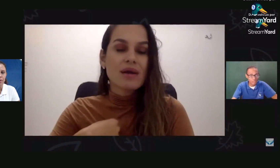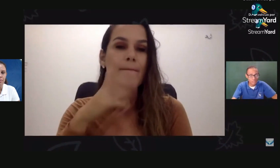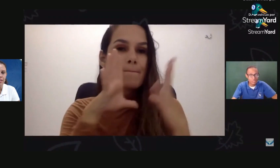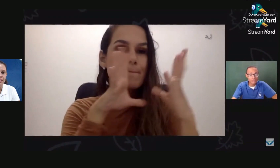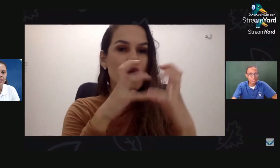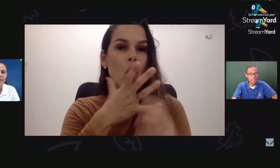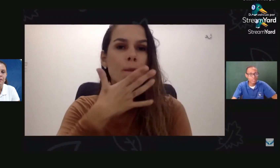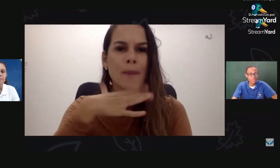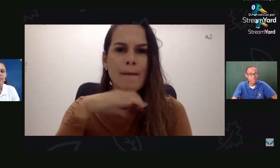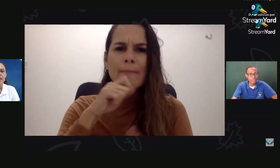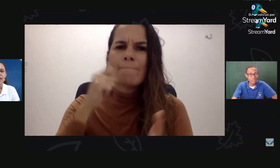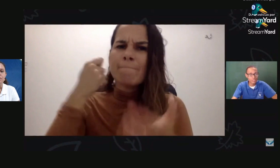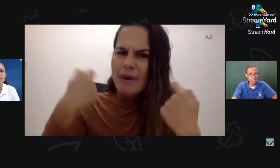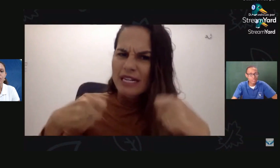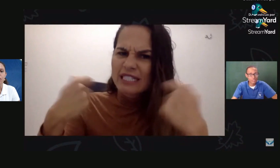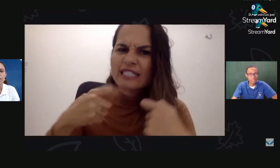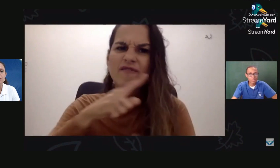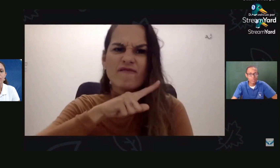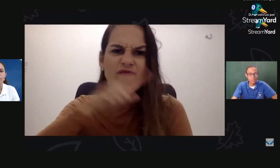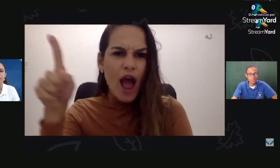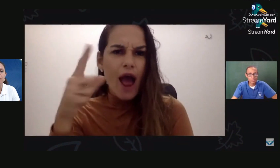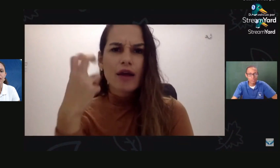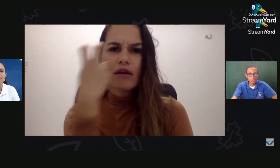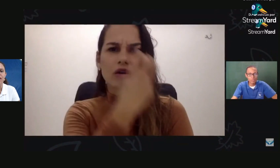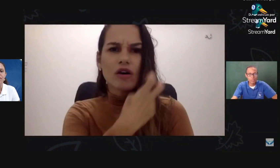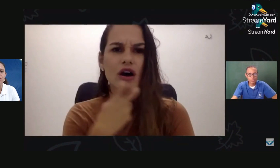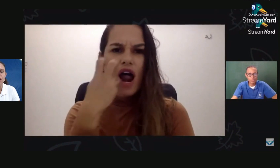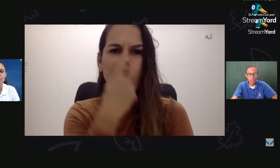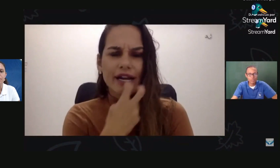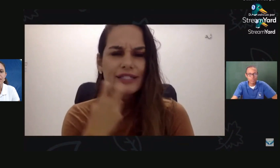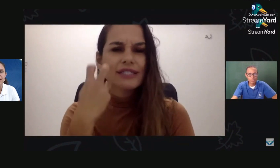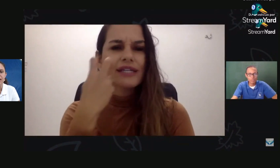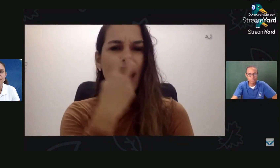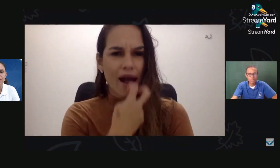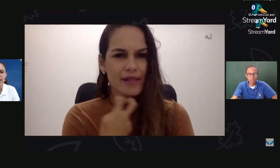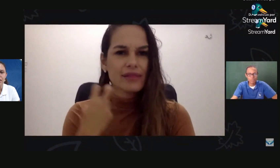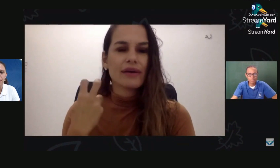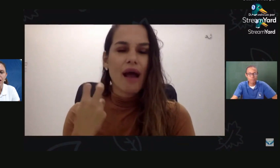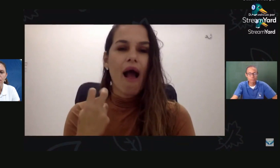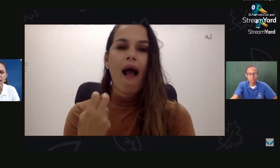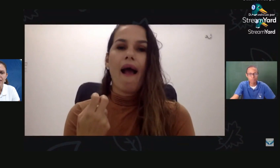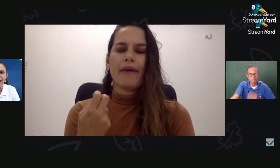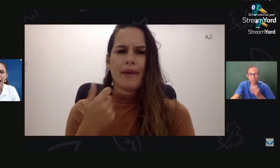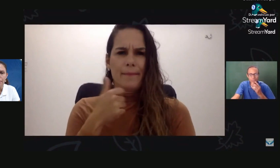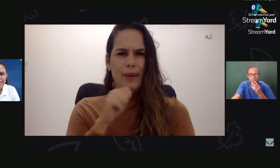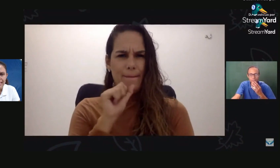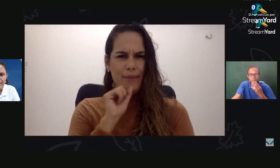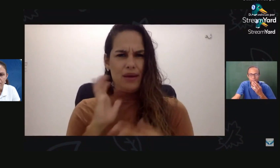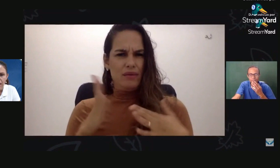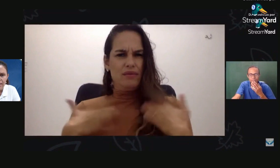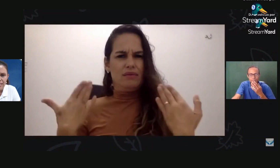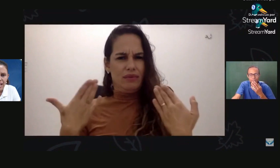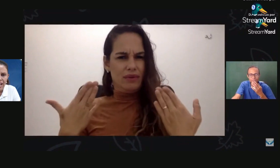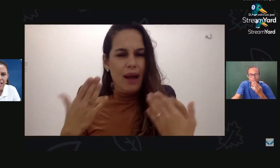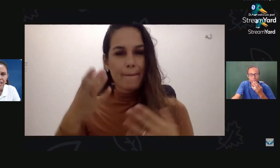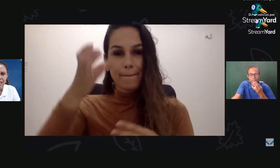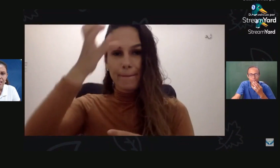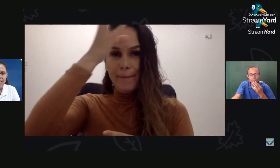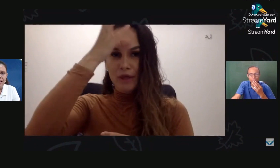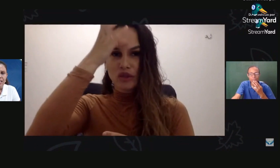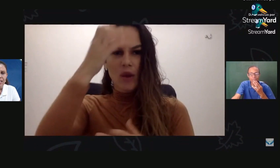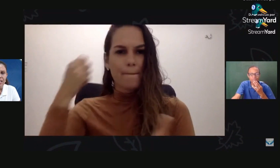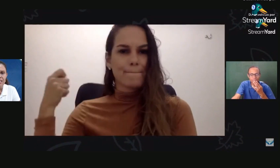até com a minha mãe, brigou mesmo com a minha família, e falava assim: você precisa levar a Vanessa para ela oralizar, ela precisa